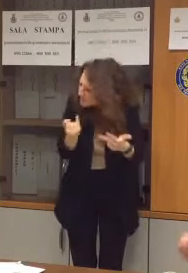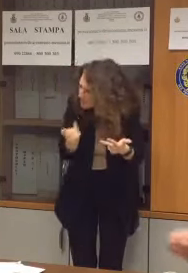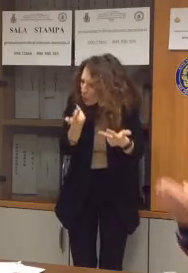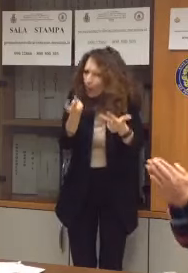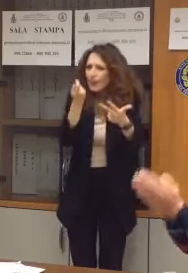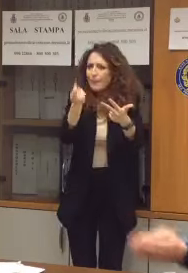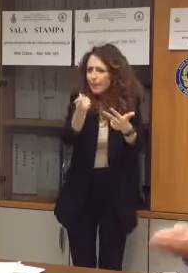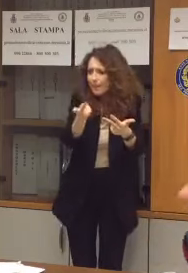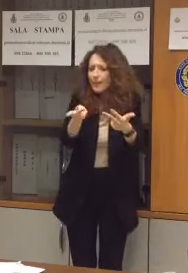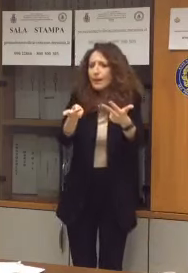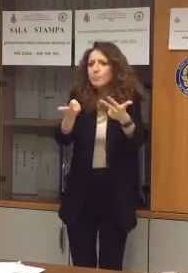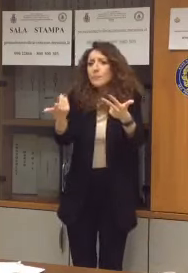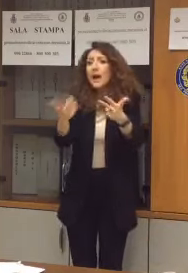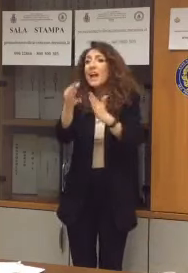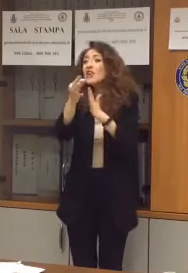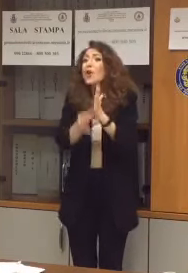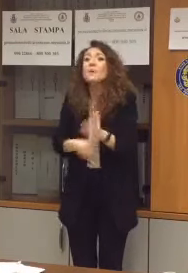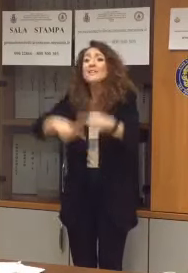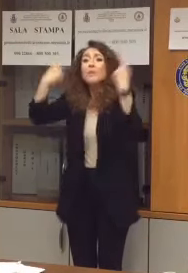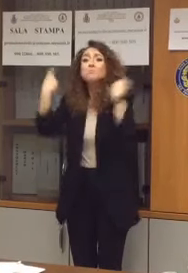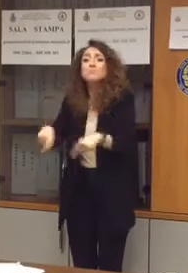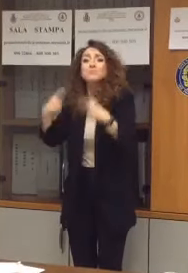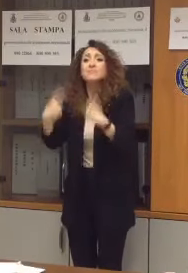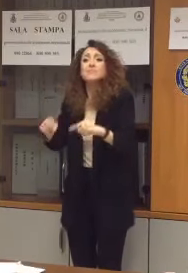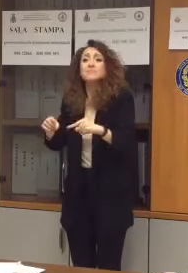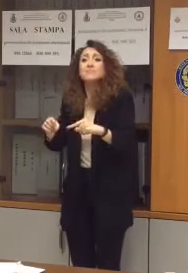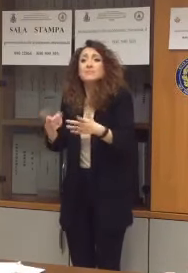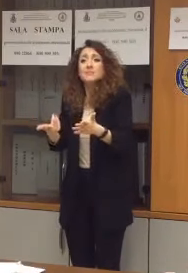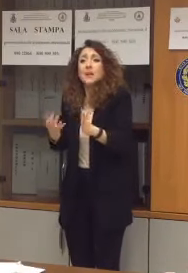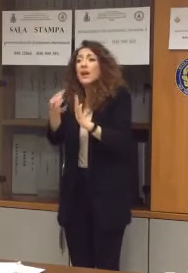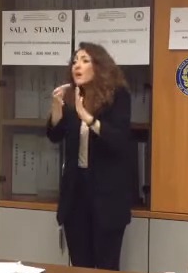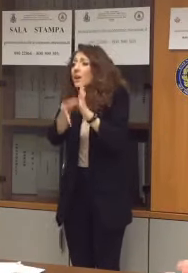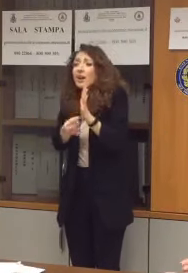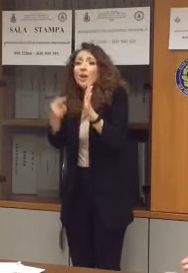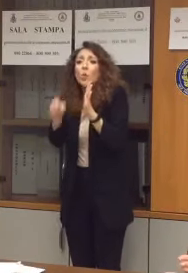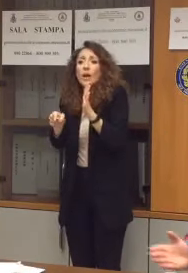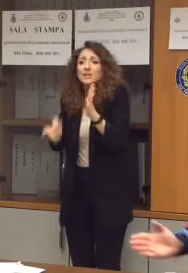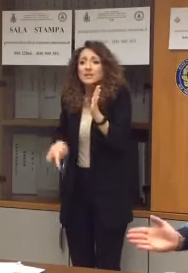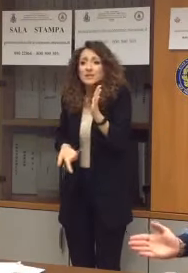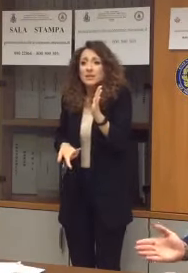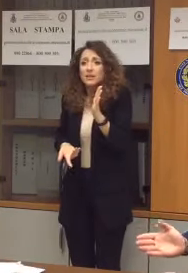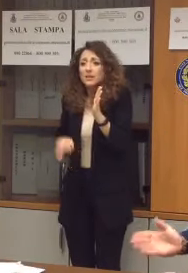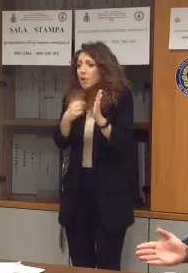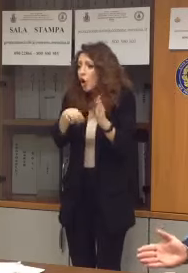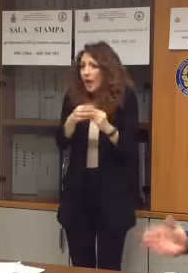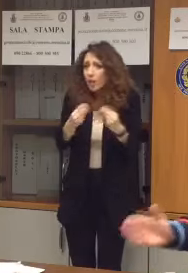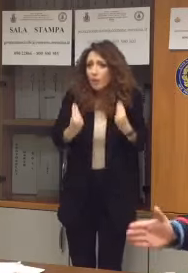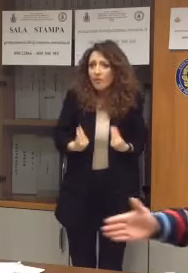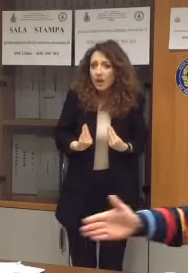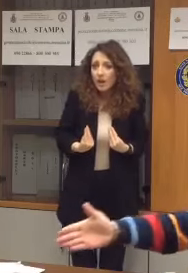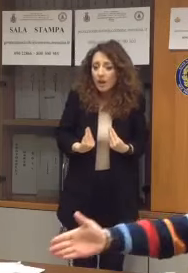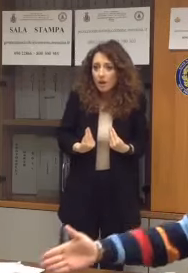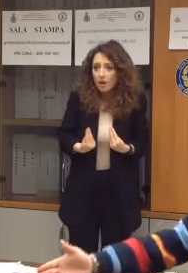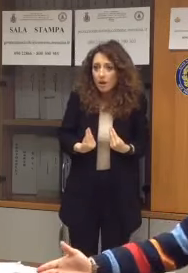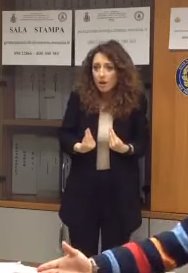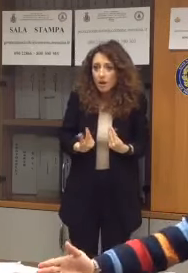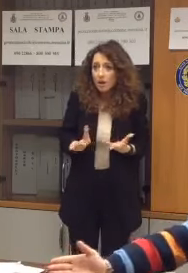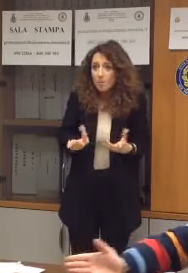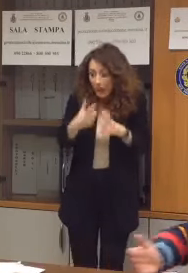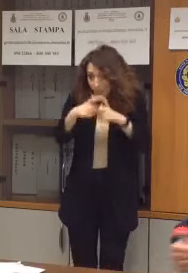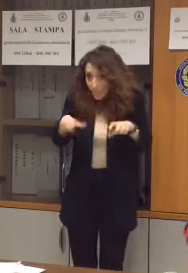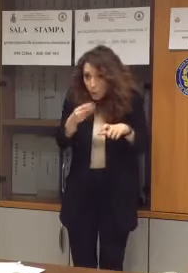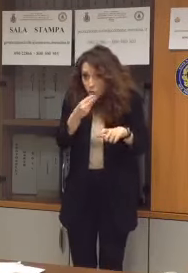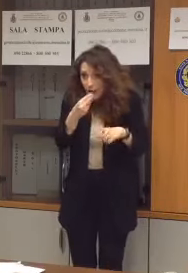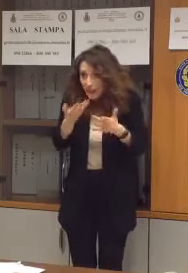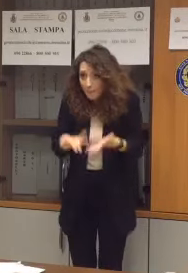purtroppo le normative sono queste. Quindi non abbiamo che fare, magari non prenderà il bonus